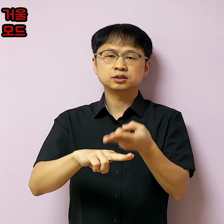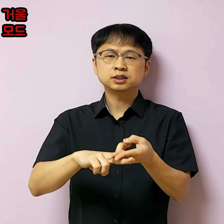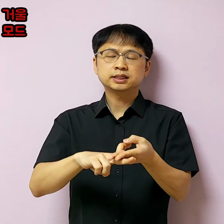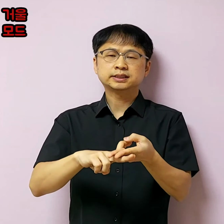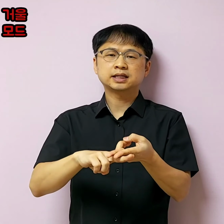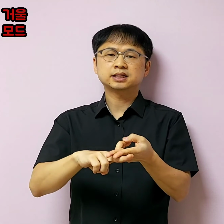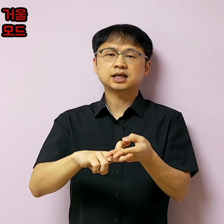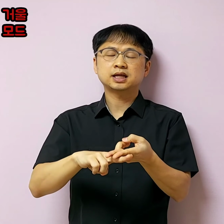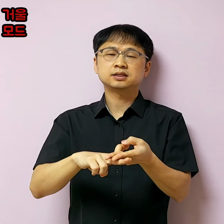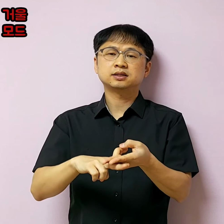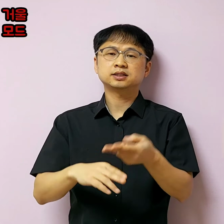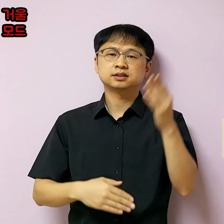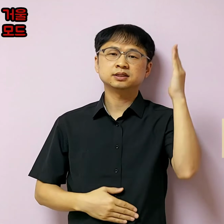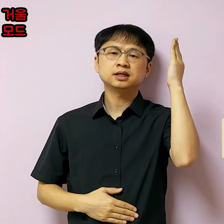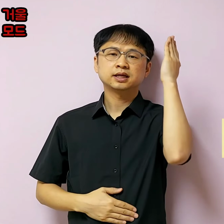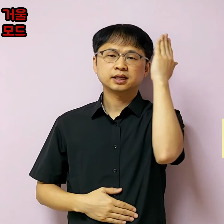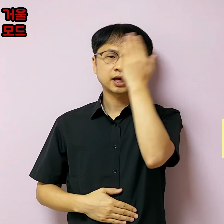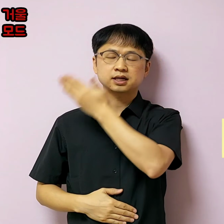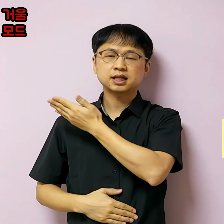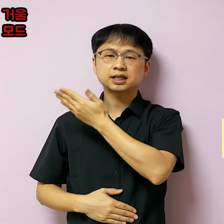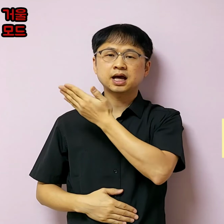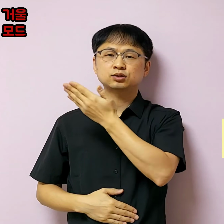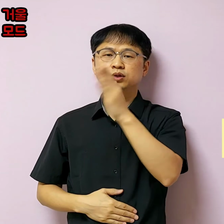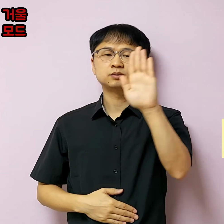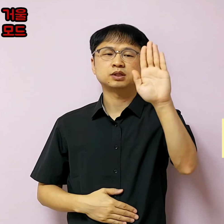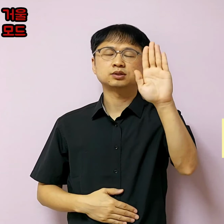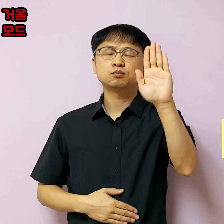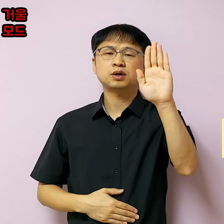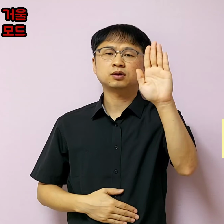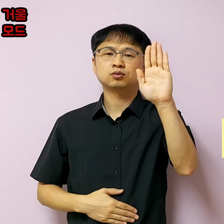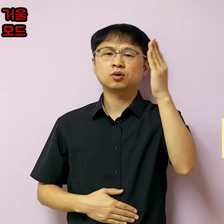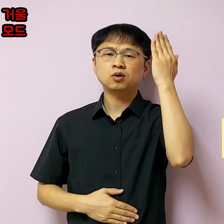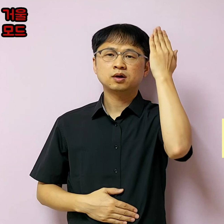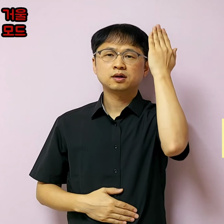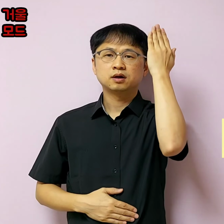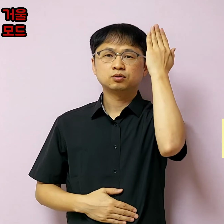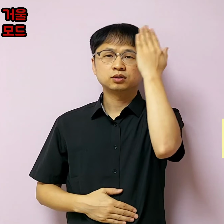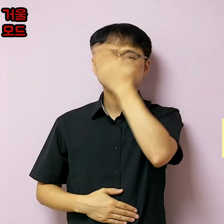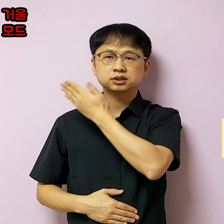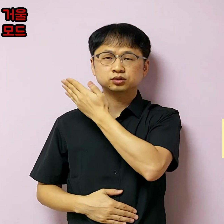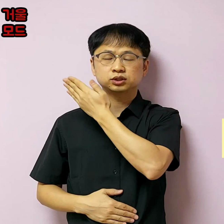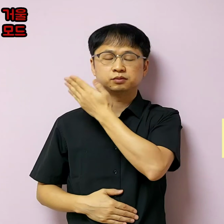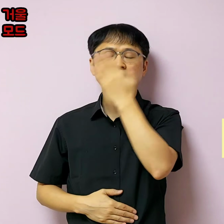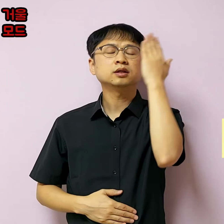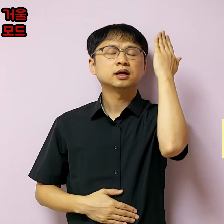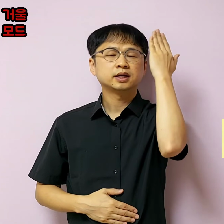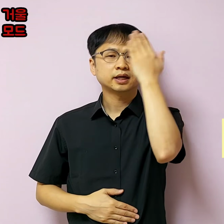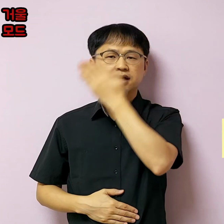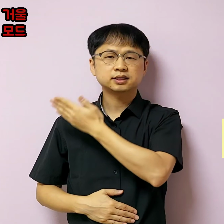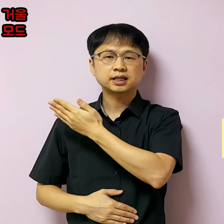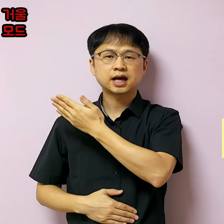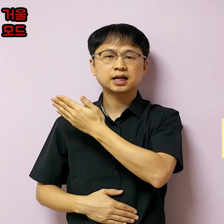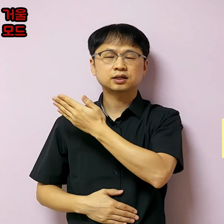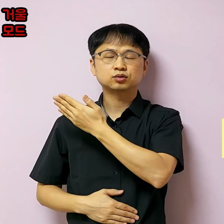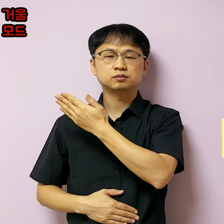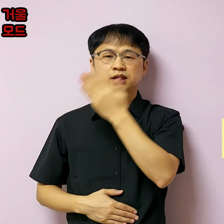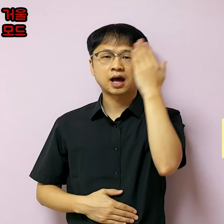선물은 산뜻한 안녕. 여기서는 깨끗하다 수어였습니다. 손바닥으로 얼굴을 스쳐주시면 깨끗하다라는